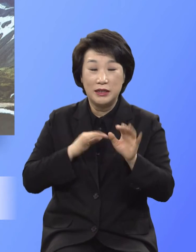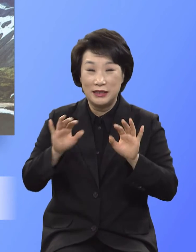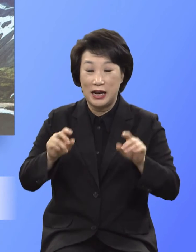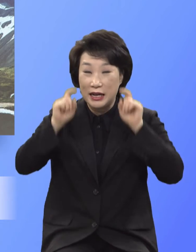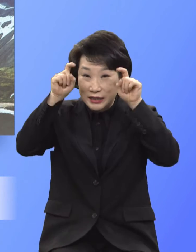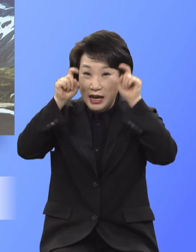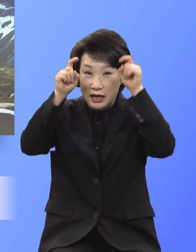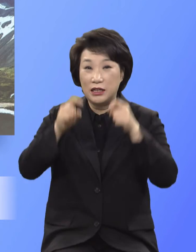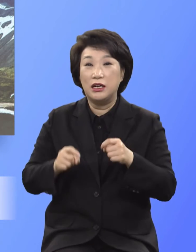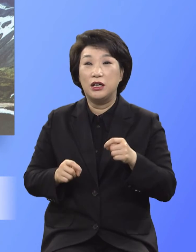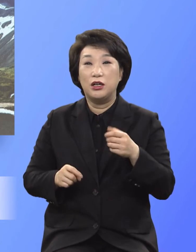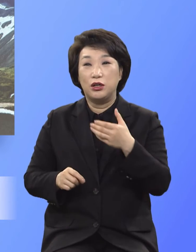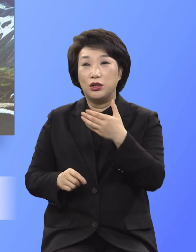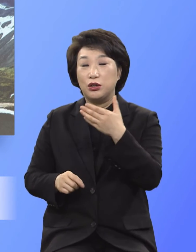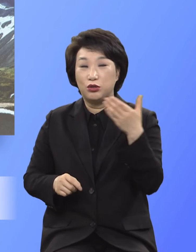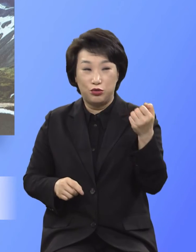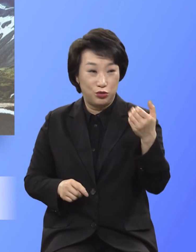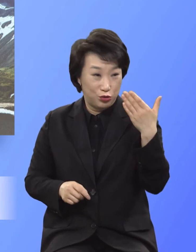99마리